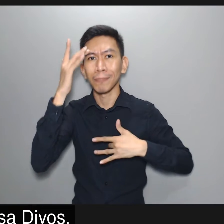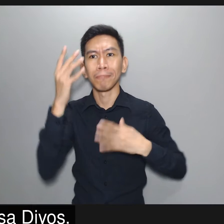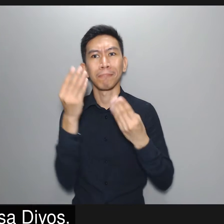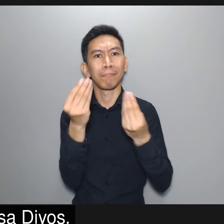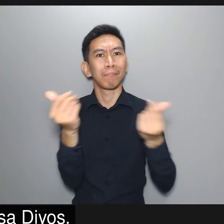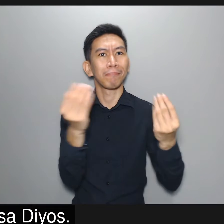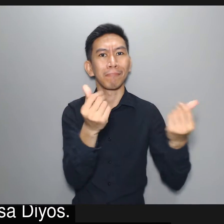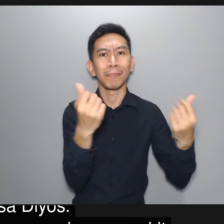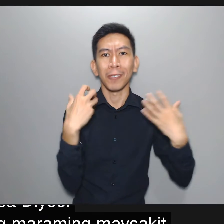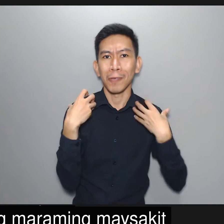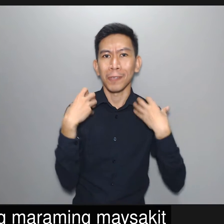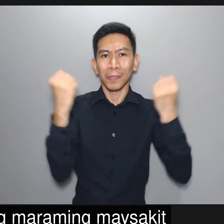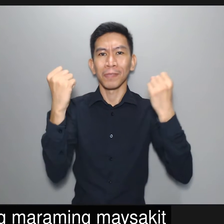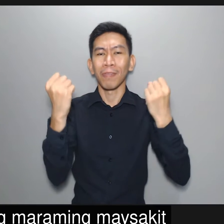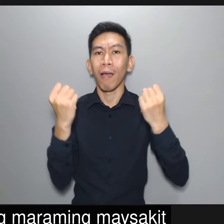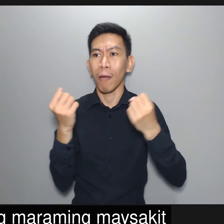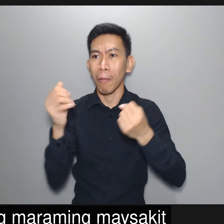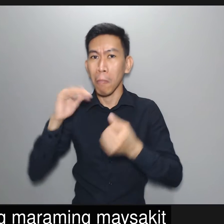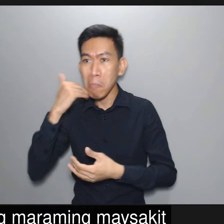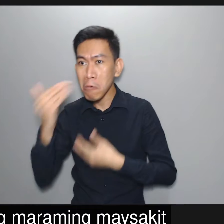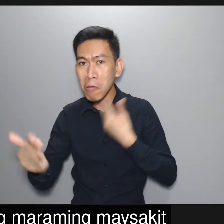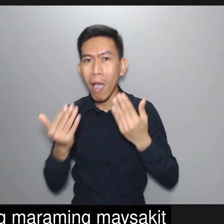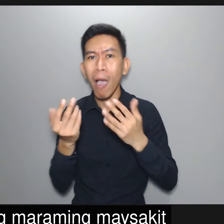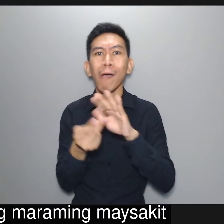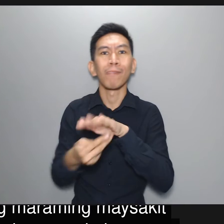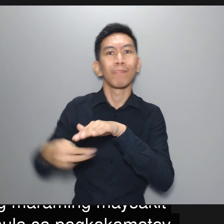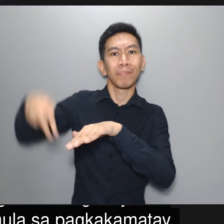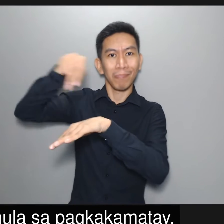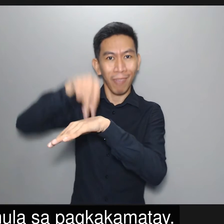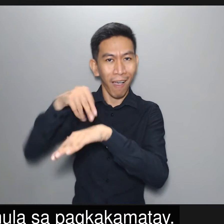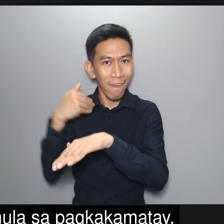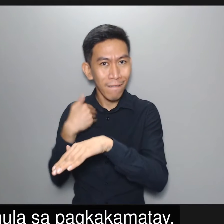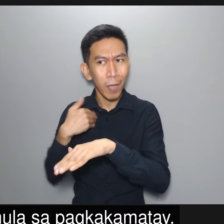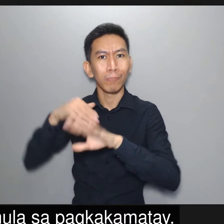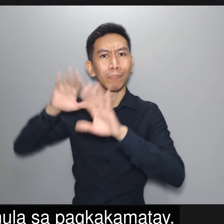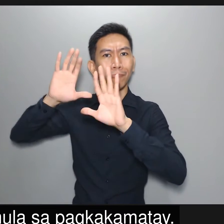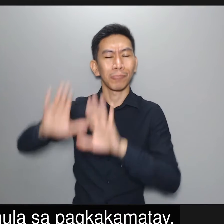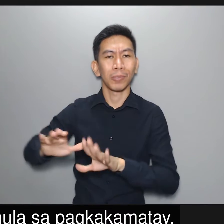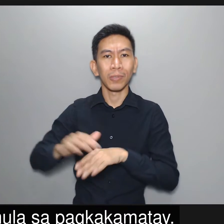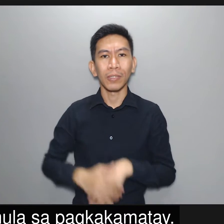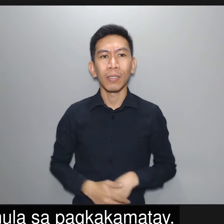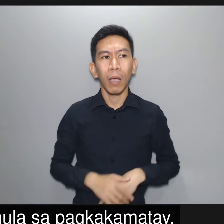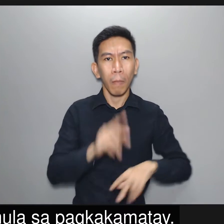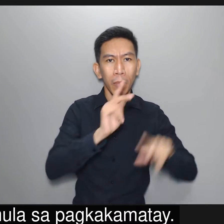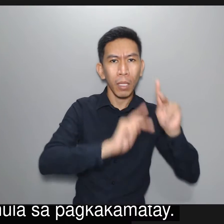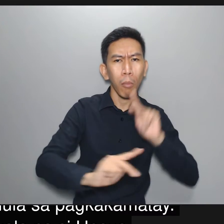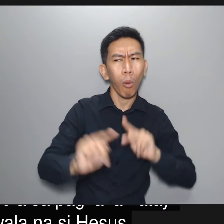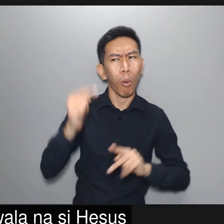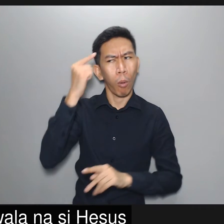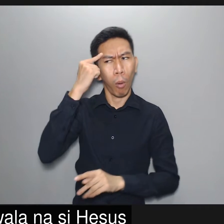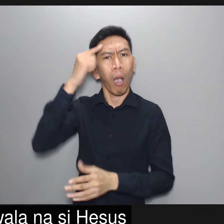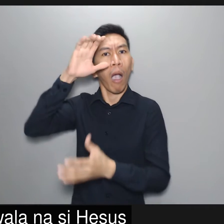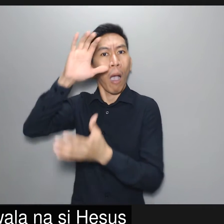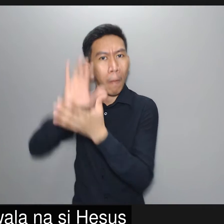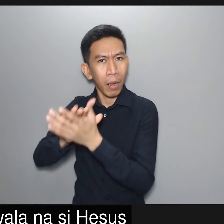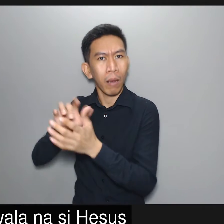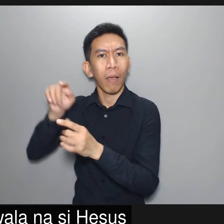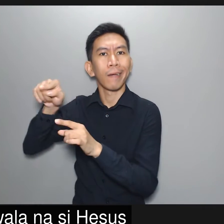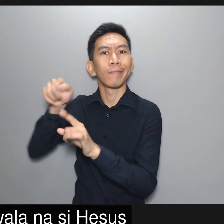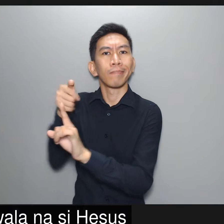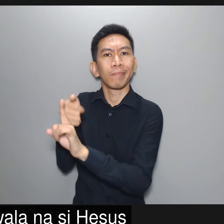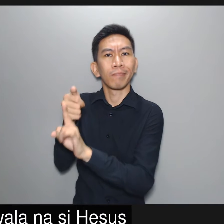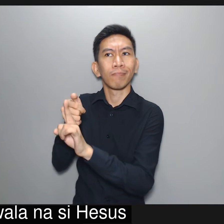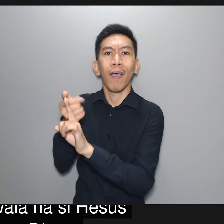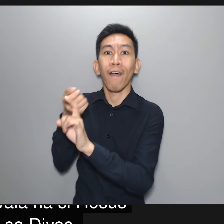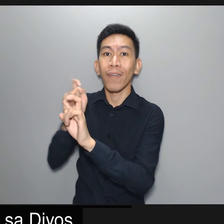sa pagkakamatay. Maraming naniniwala na si Jesus ay nagmula sa Diyos. Ngunit ang